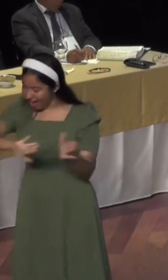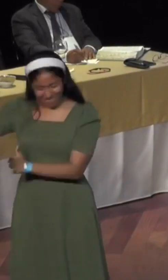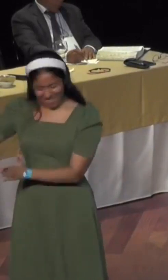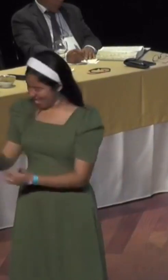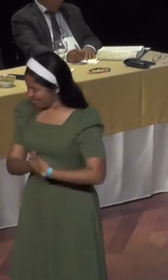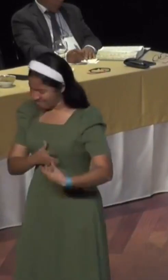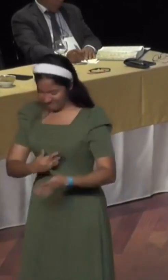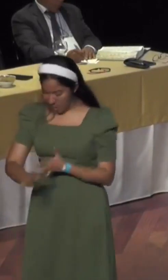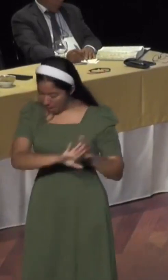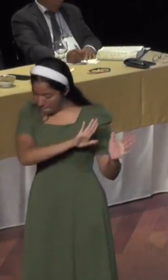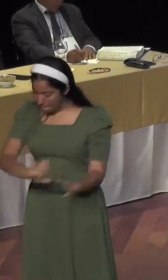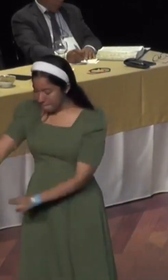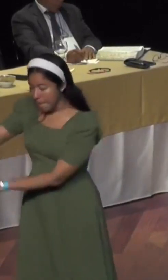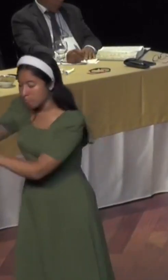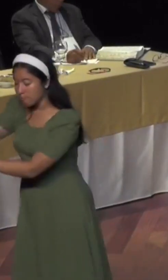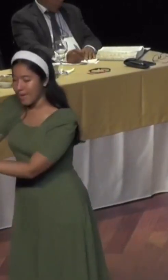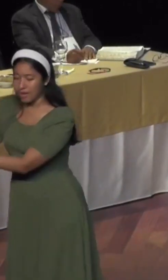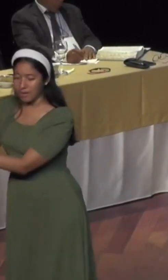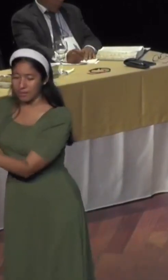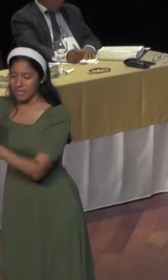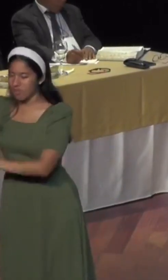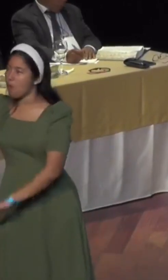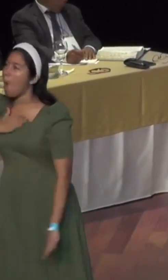más grande.